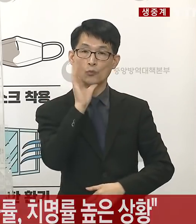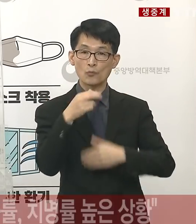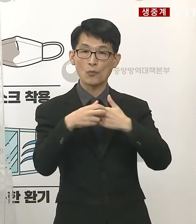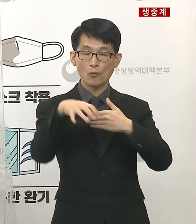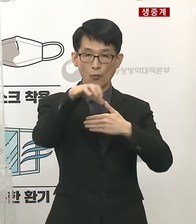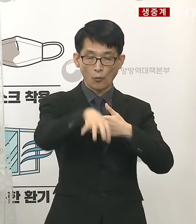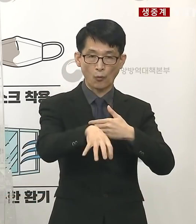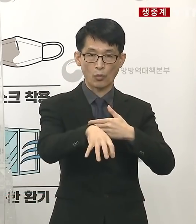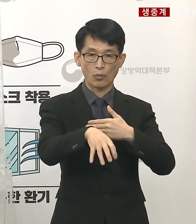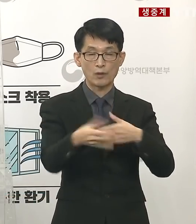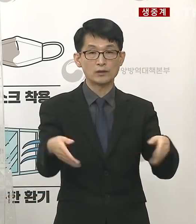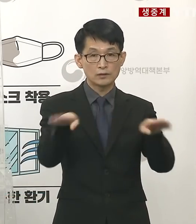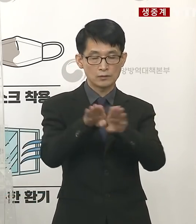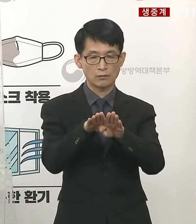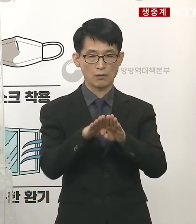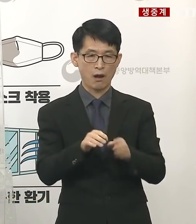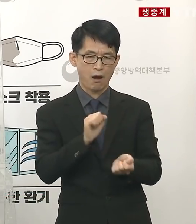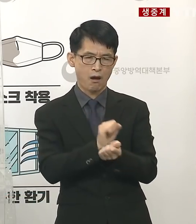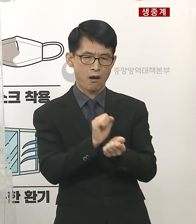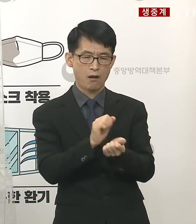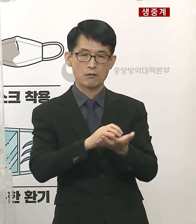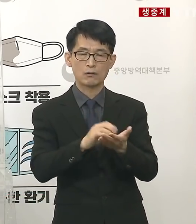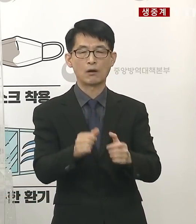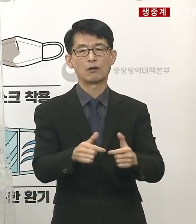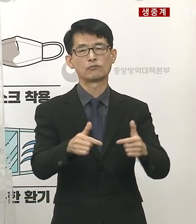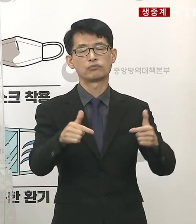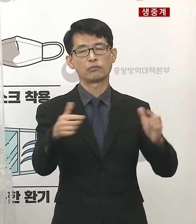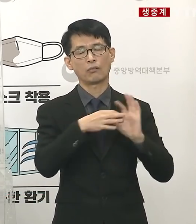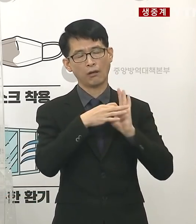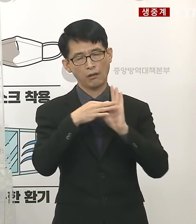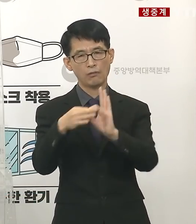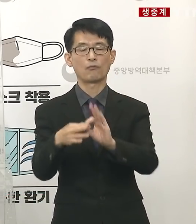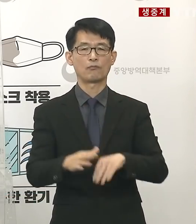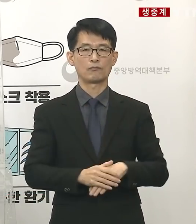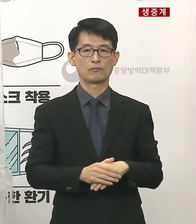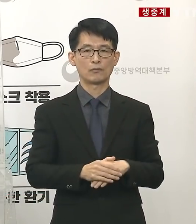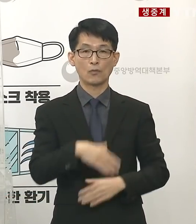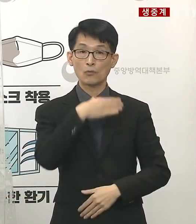및 시설의 집단 감염이 지속되고 있는 상황입니다. 정부는 고위험군 보호를